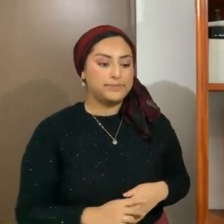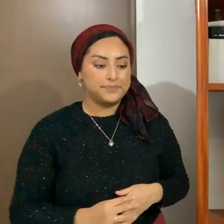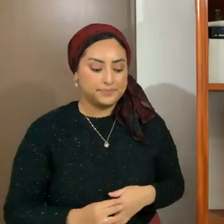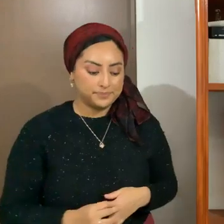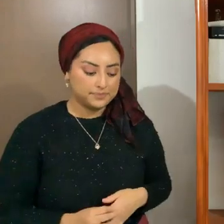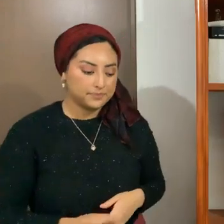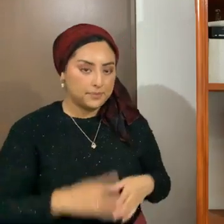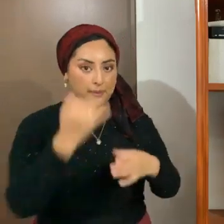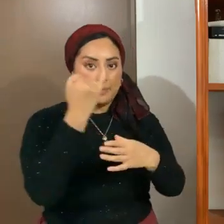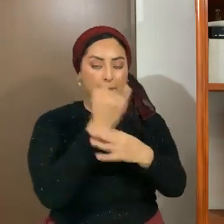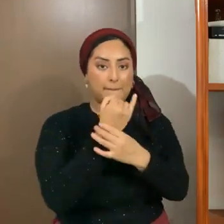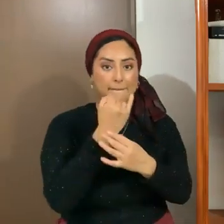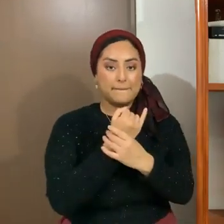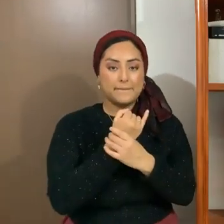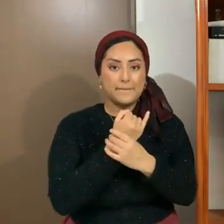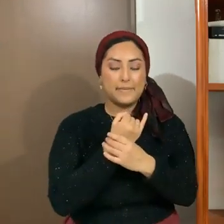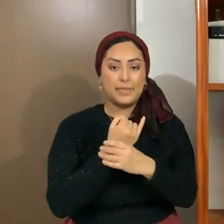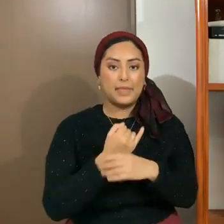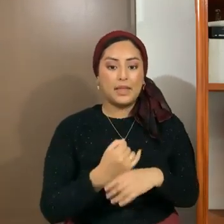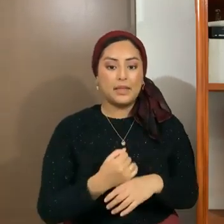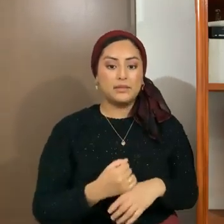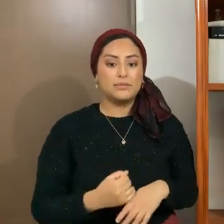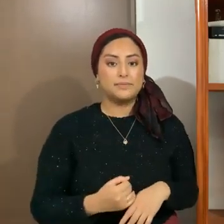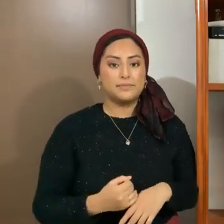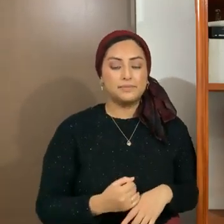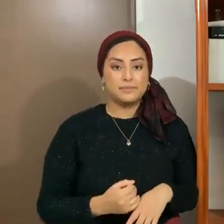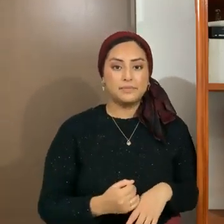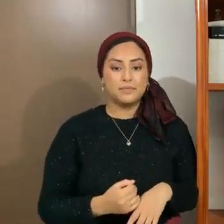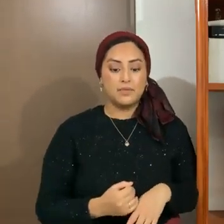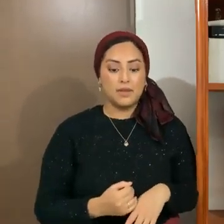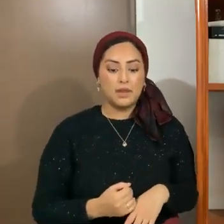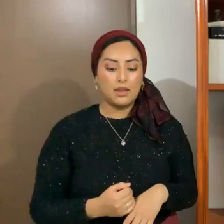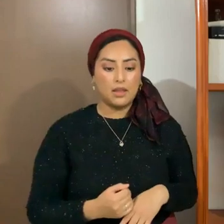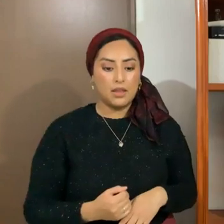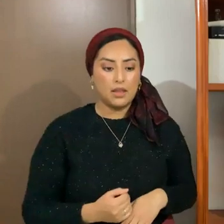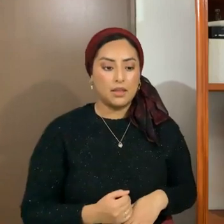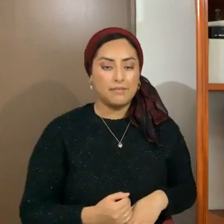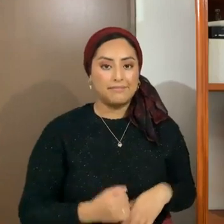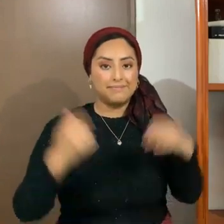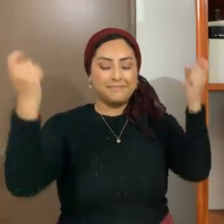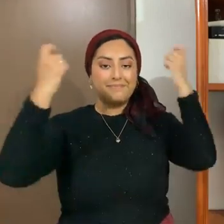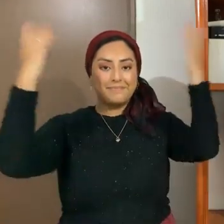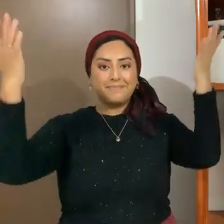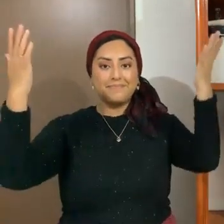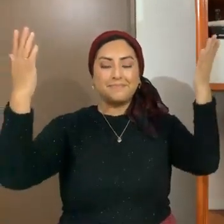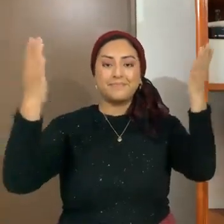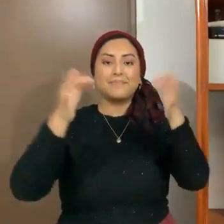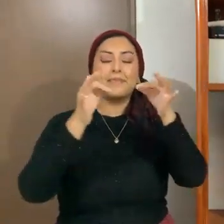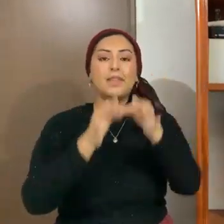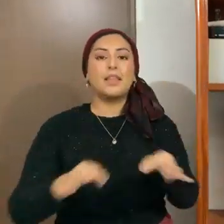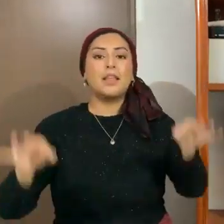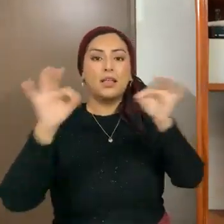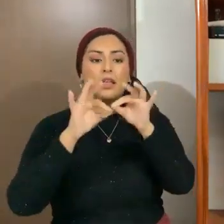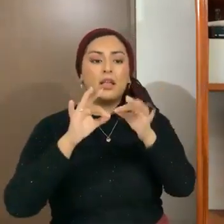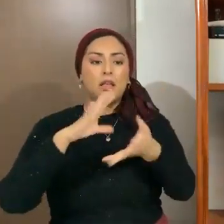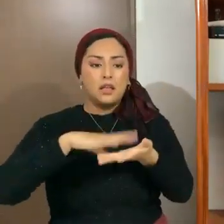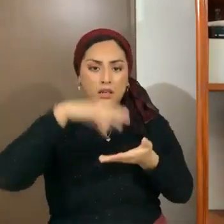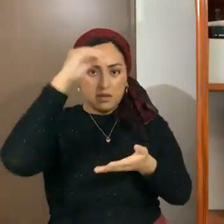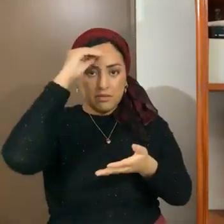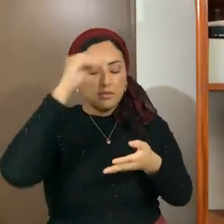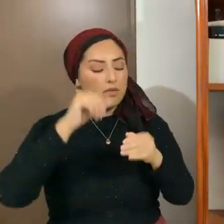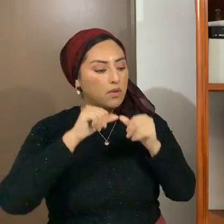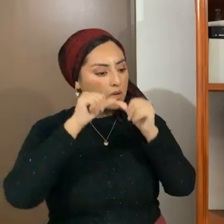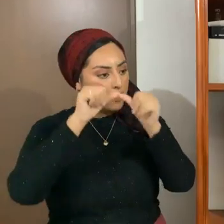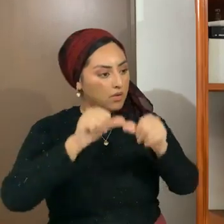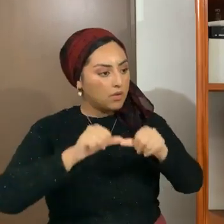allá, Jeremías. Yirmeyahu, Jeremías, aleluya. Es importante repasar esto